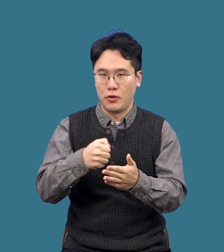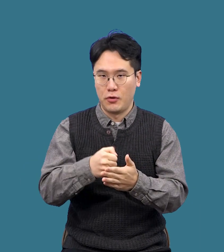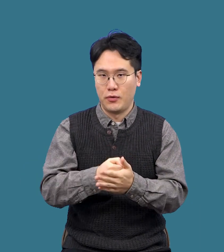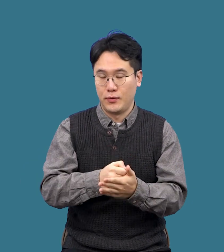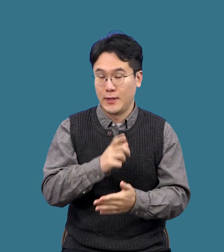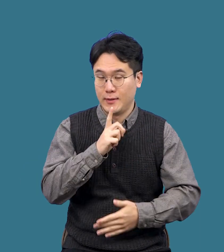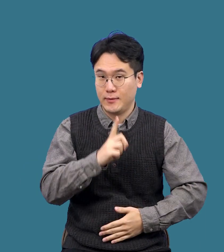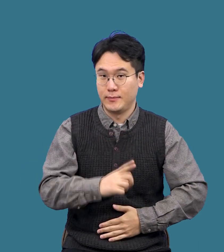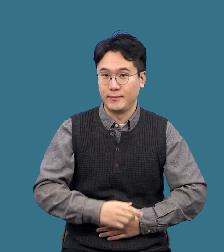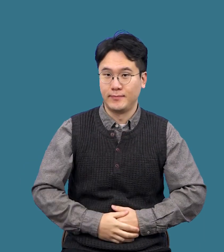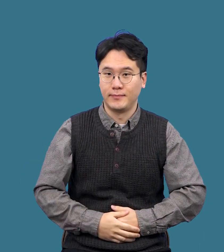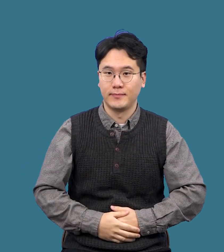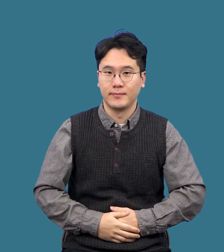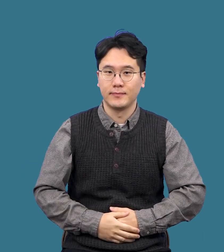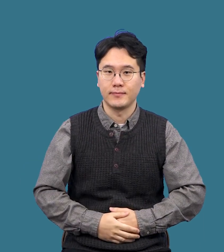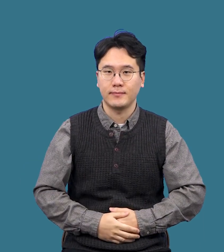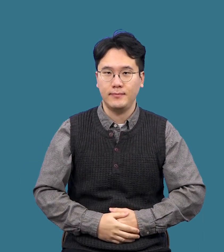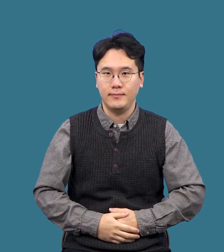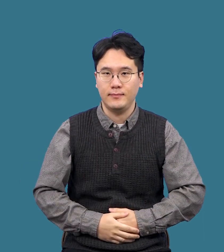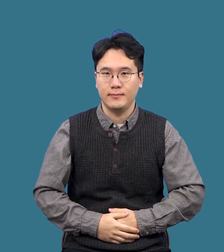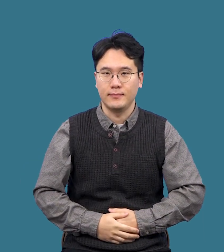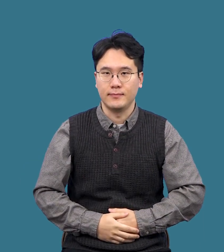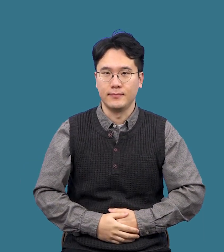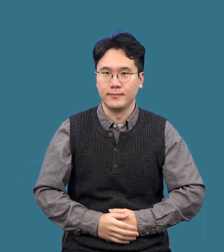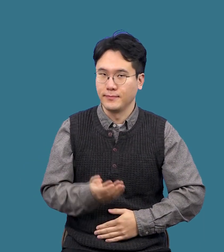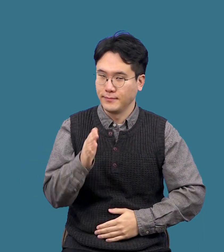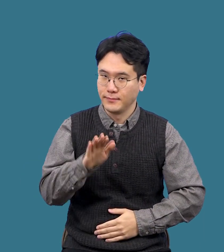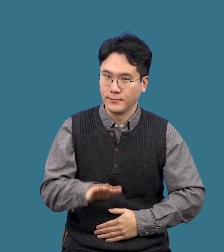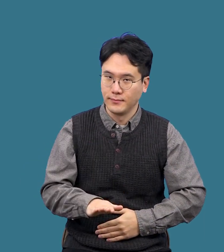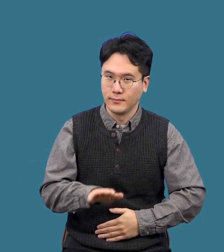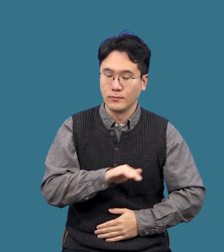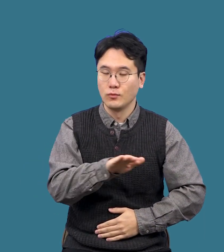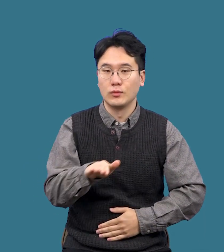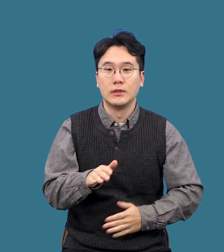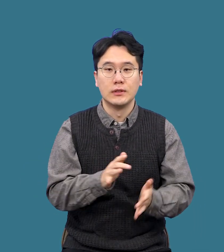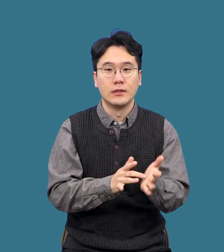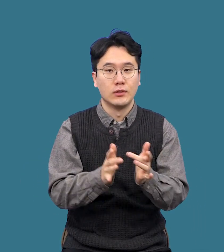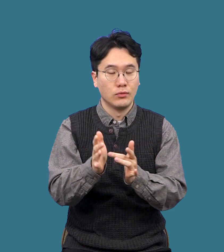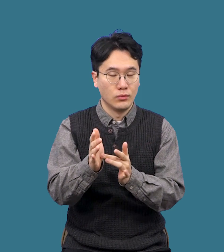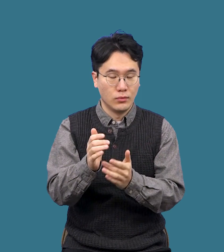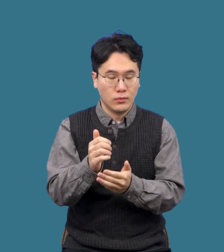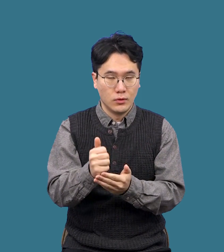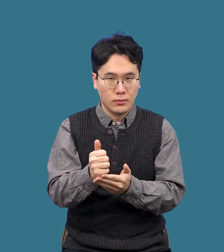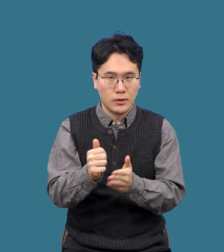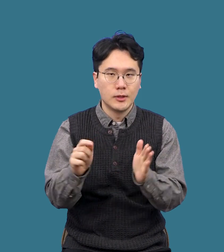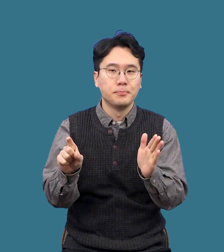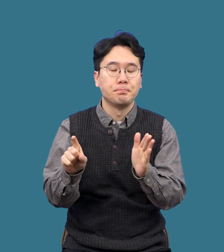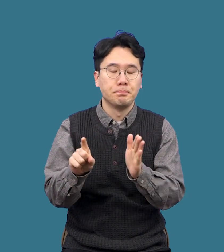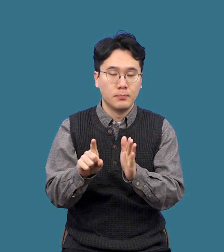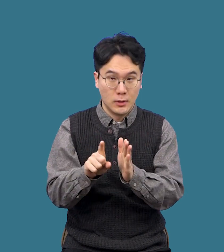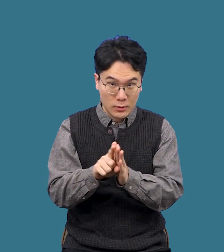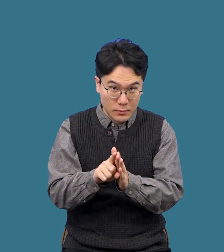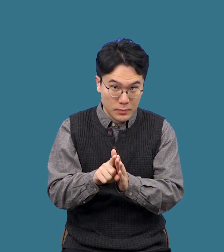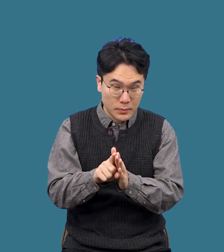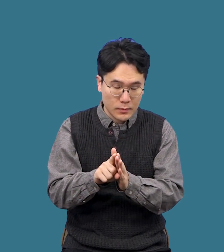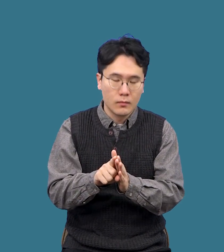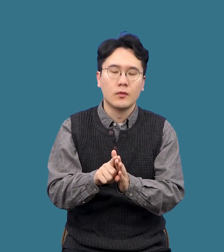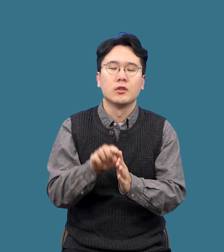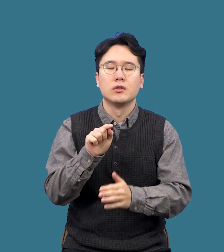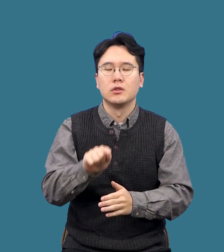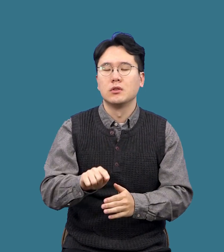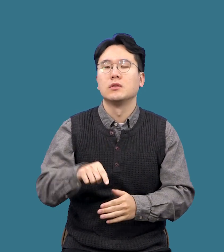말하죠. 그러나 우리가 예수를 믿는 순간 우리는 그 이후 개인적으로 살아가는 것이